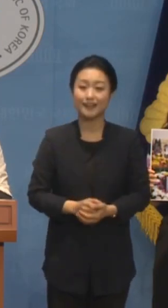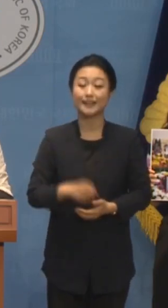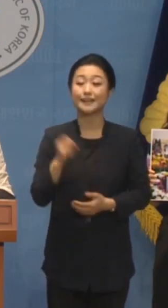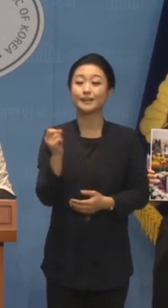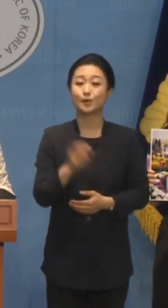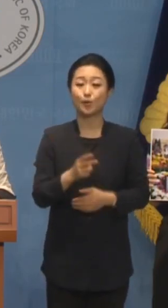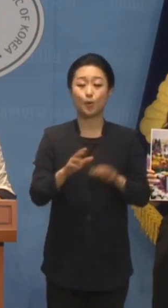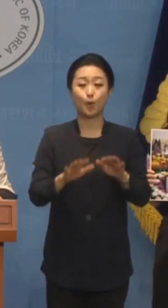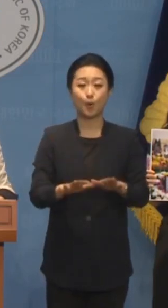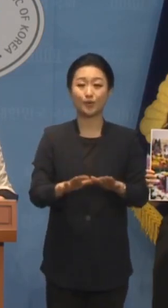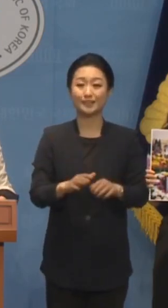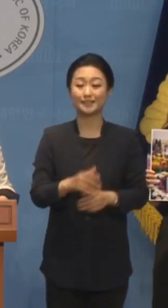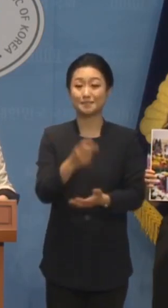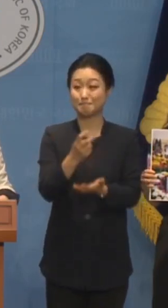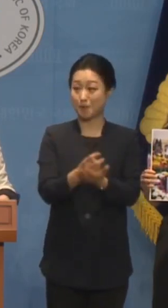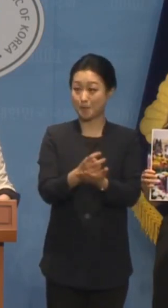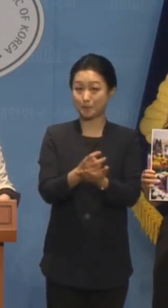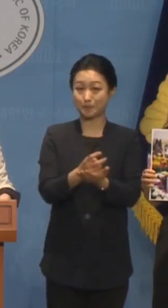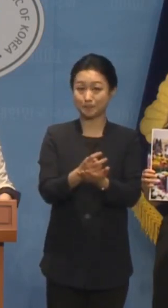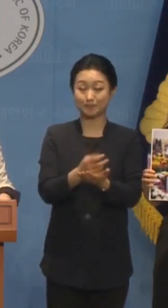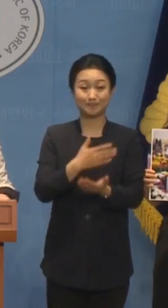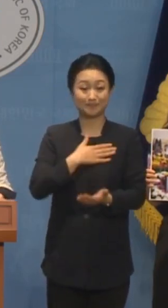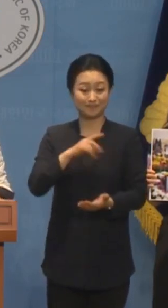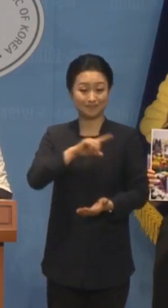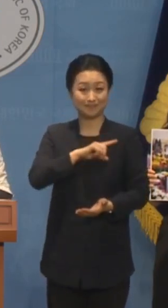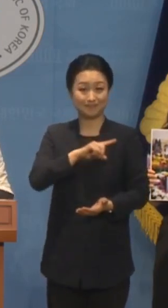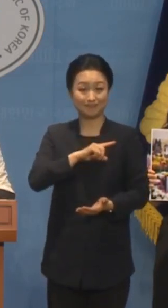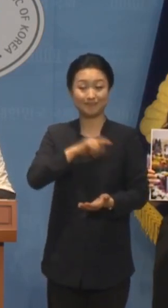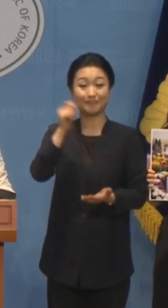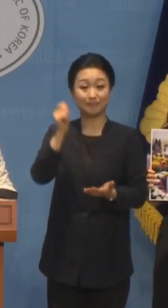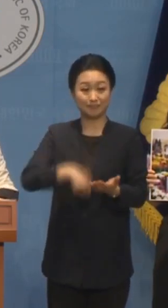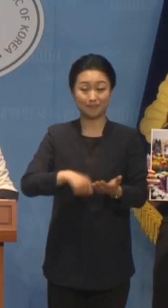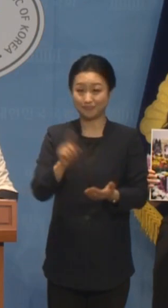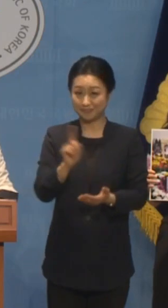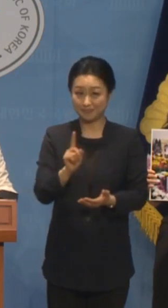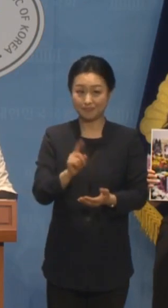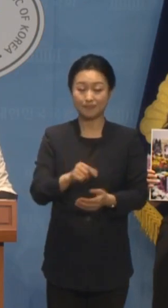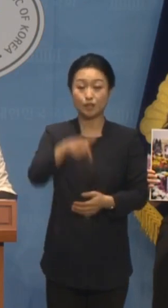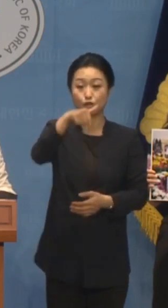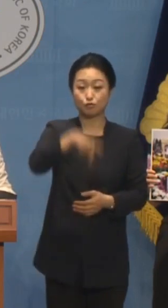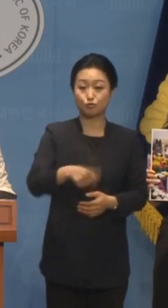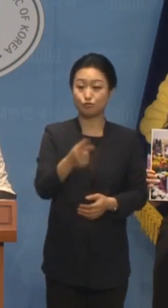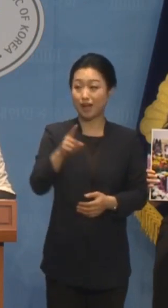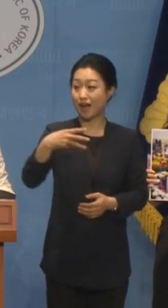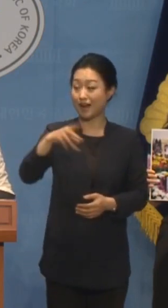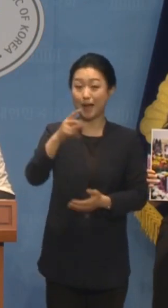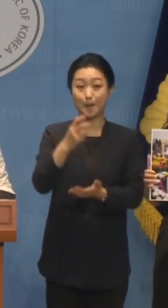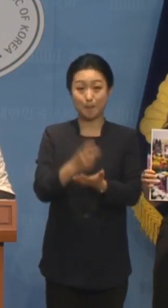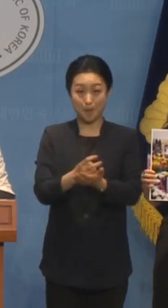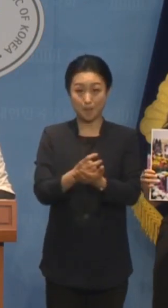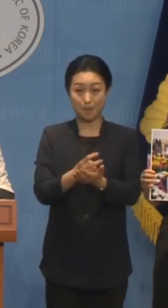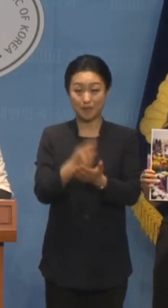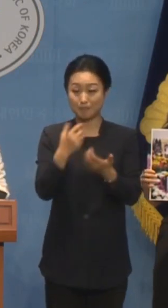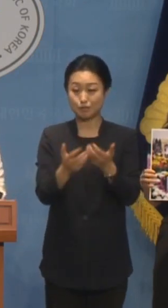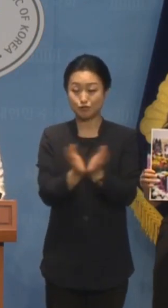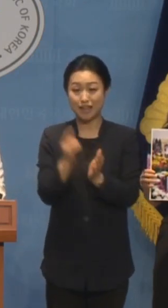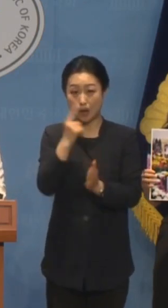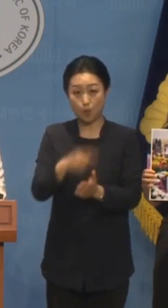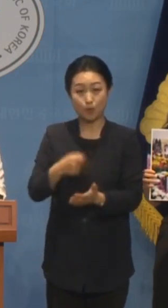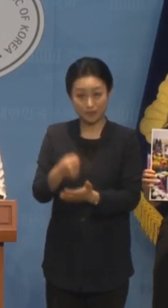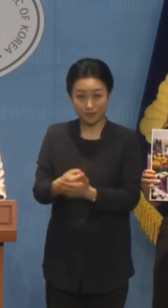그리고 오늘 또 하나의 법이 서영교 이름으로 통과되었습니다. 구하라법도 우리 더불어민주당의